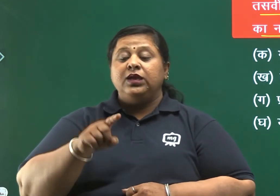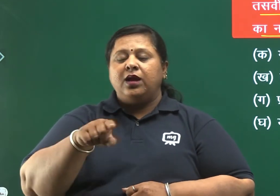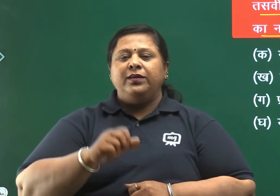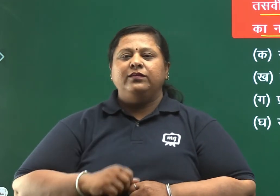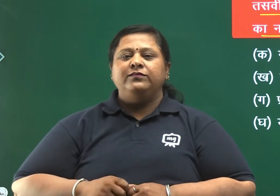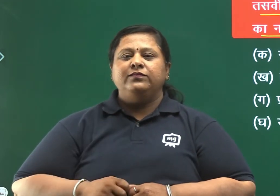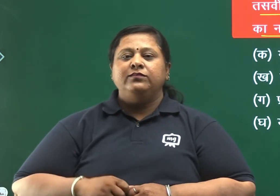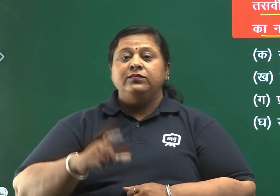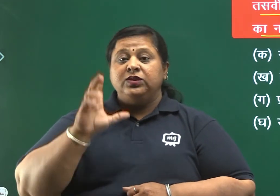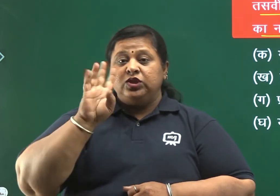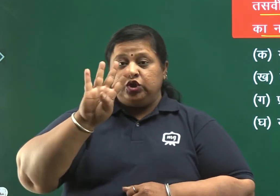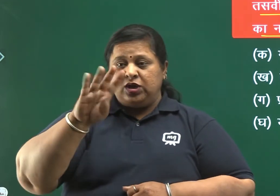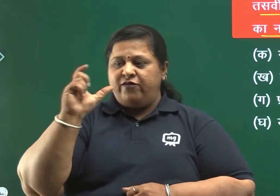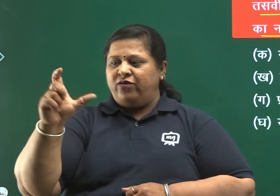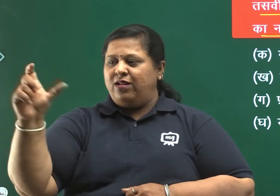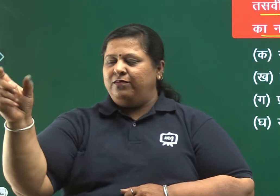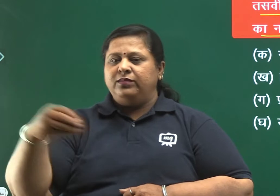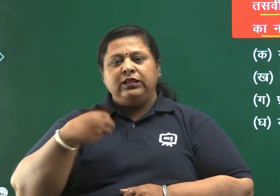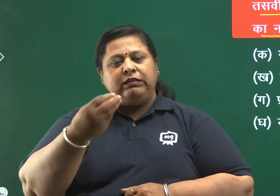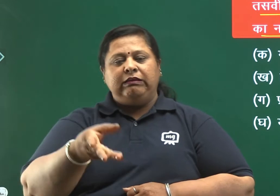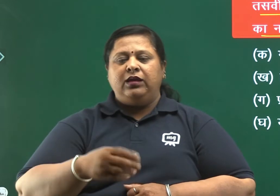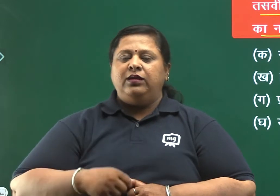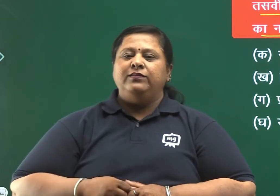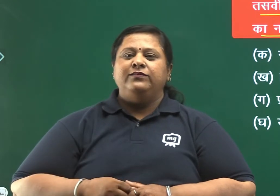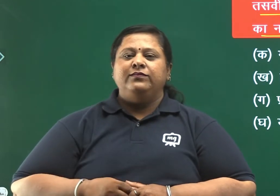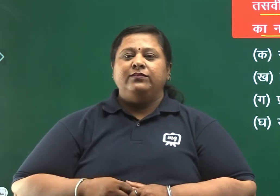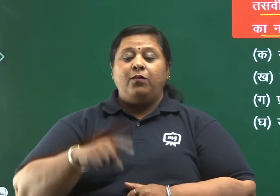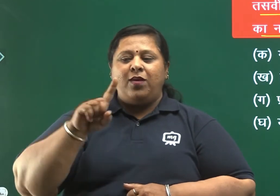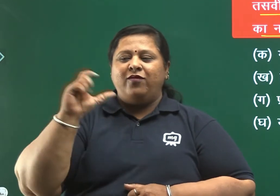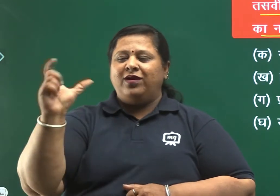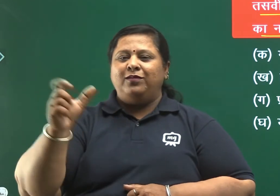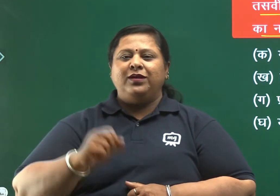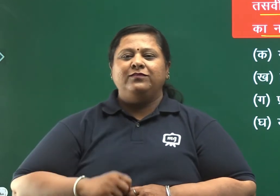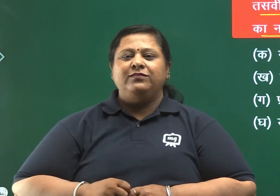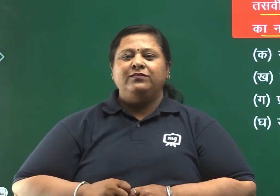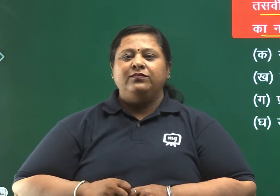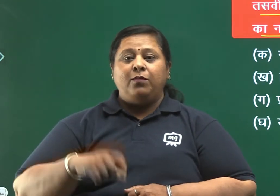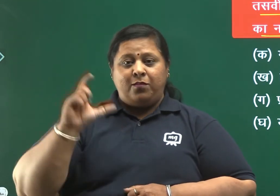यहाँ पर 4 विकल्प दिए गए हैं। पहला विकल्प है